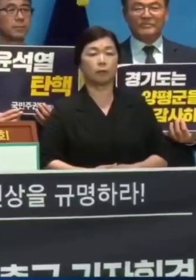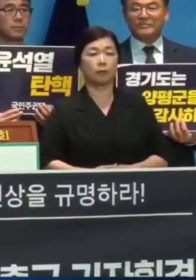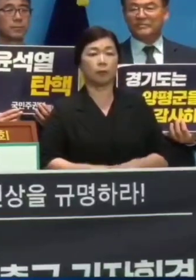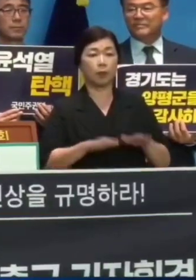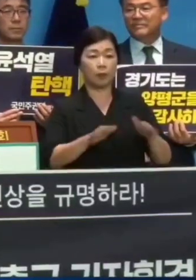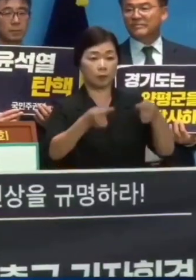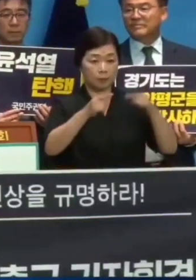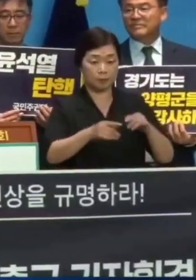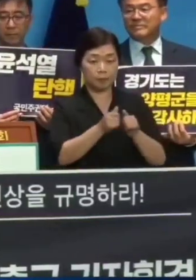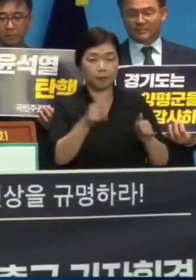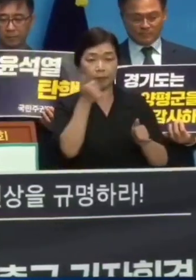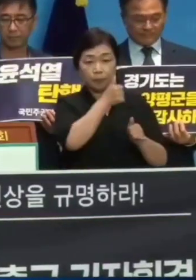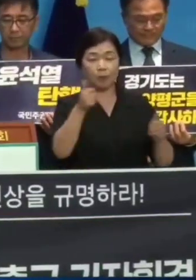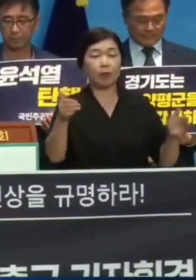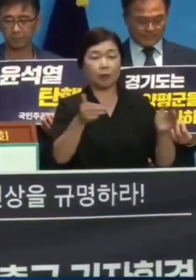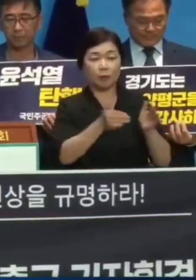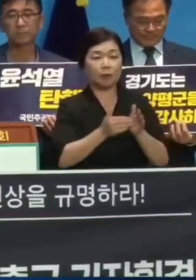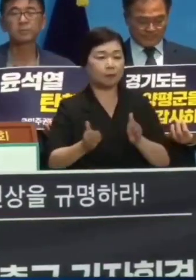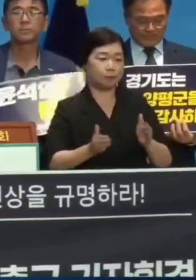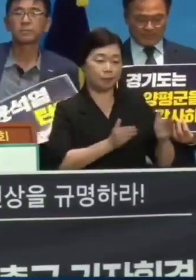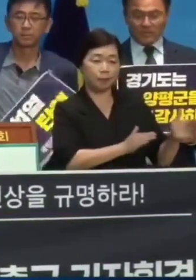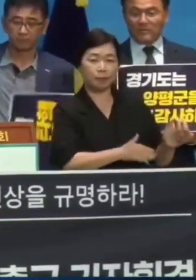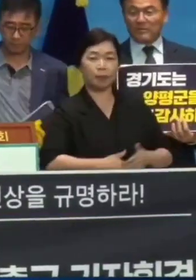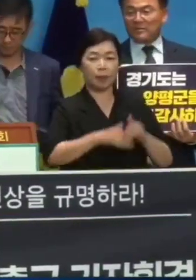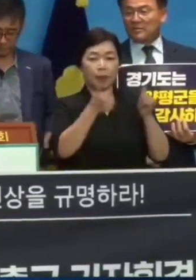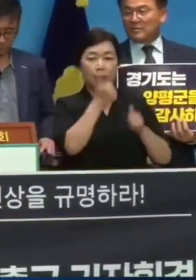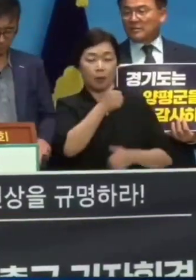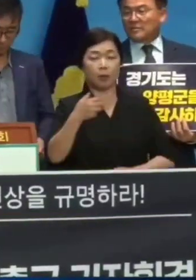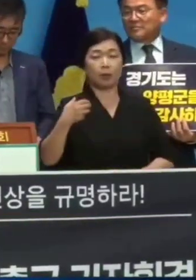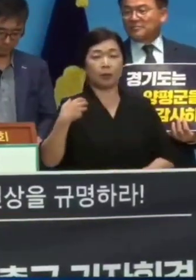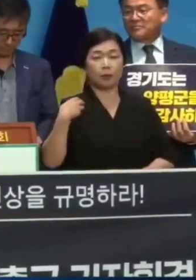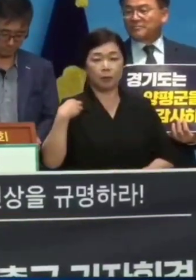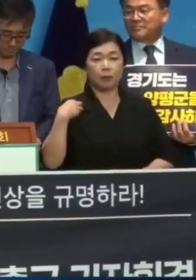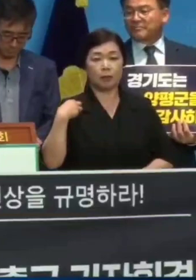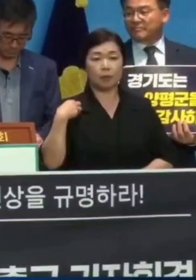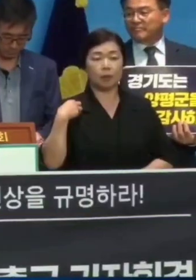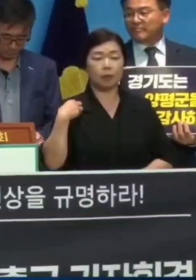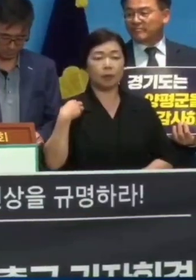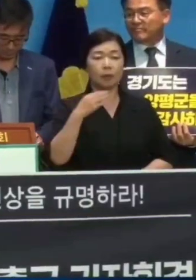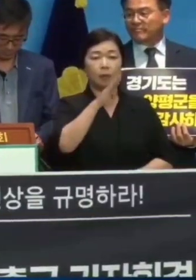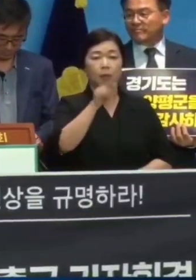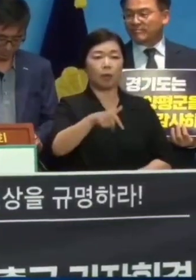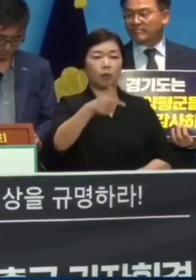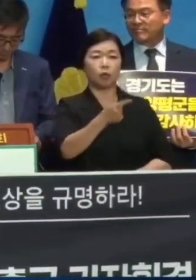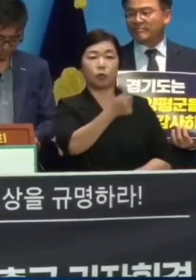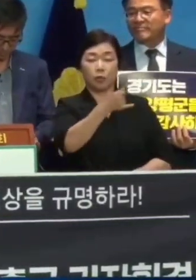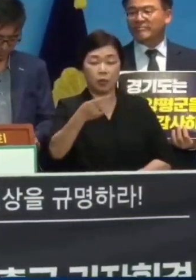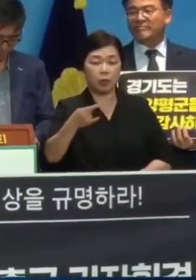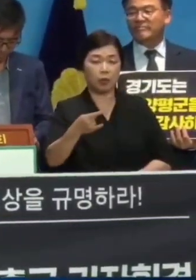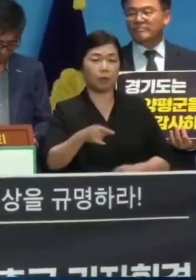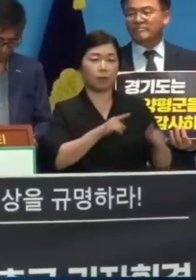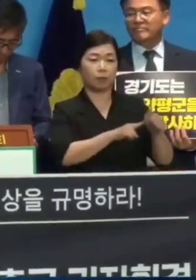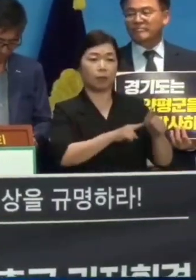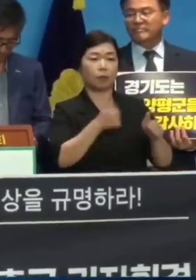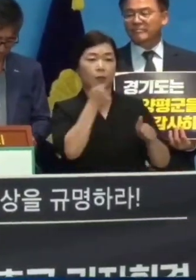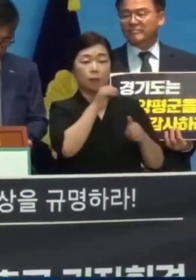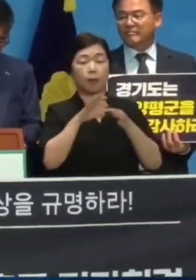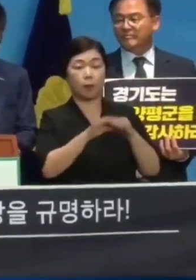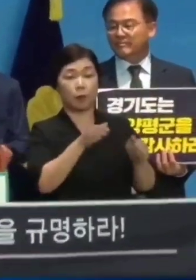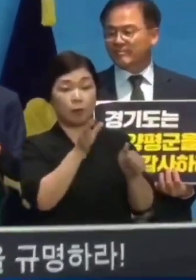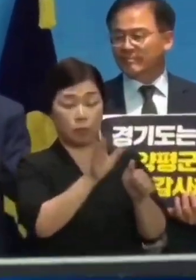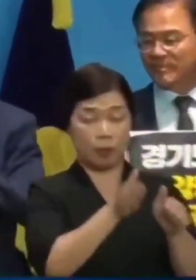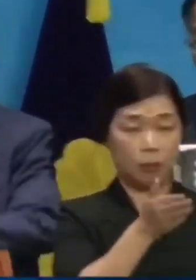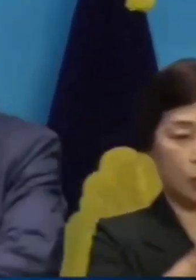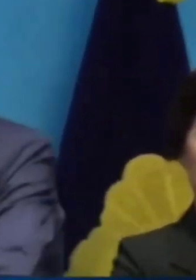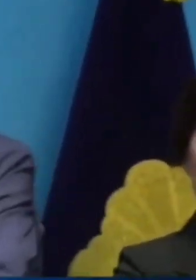이상으로 소개를 마쳤고요. 사회를 진행해 주실 박준희 국민주권당 창준위원장님께서 이후 진행해 주시겠습니다.